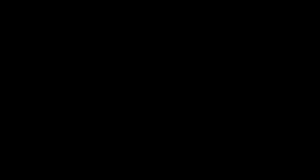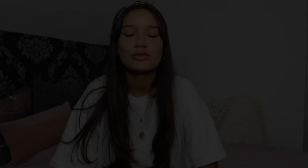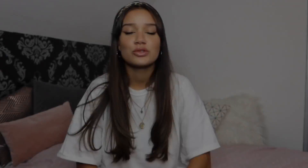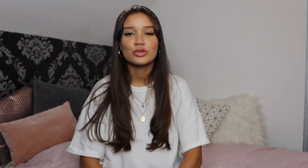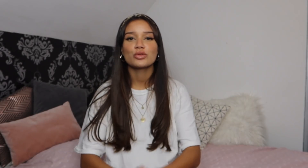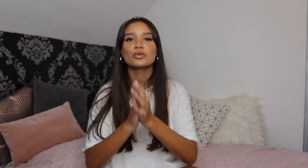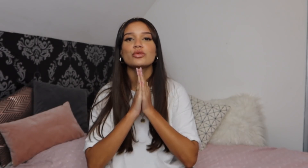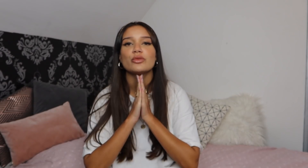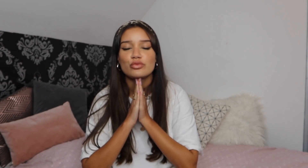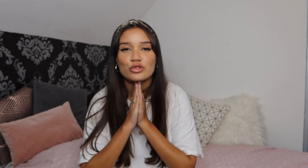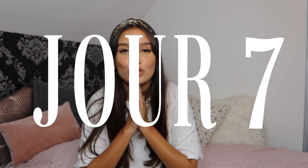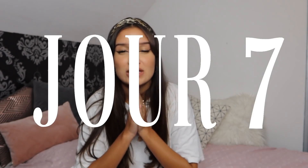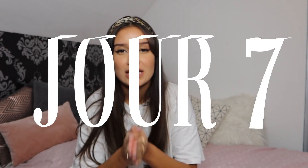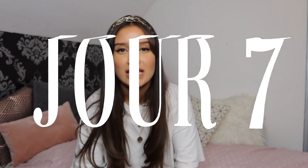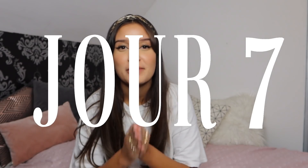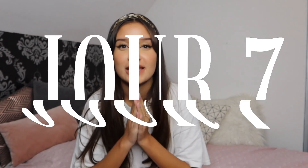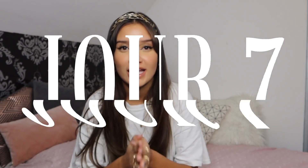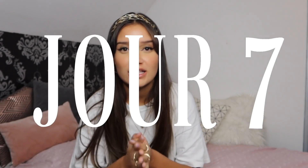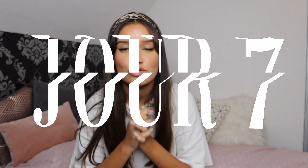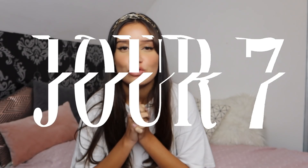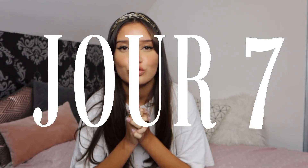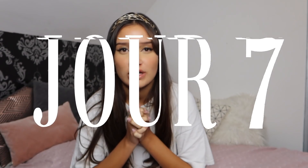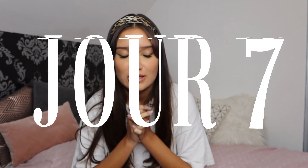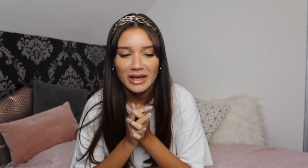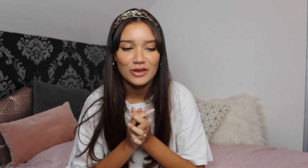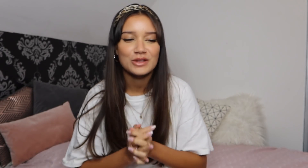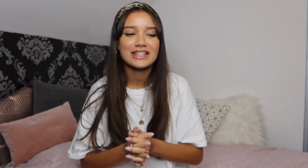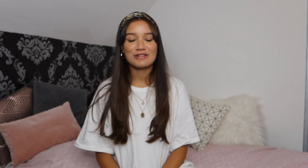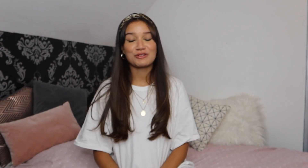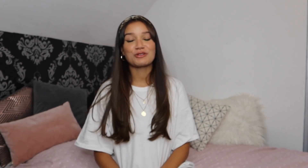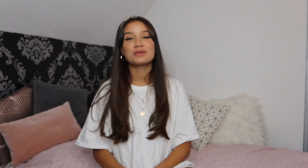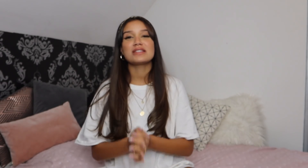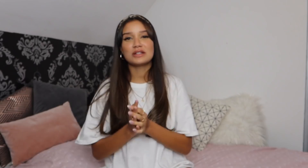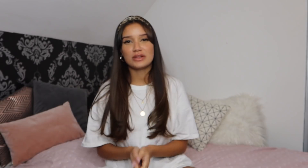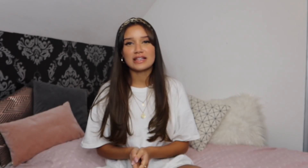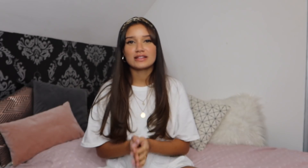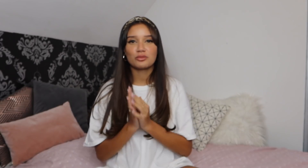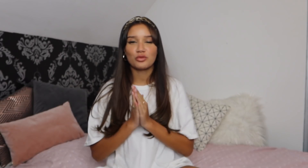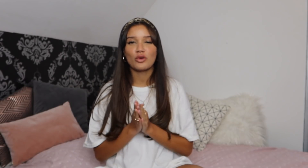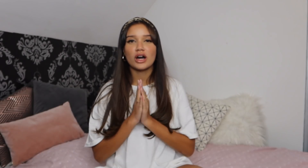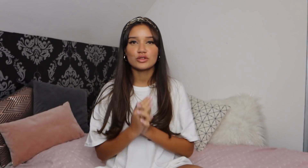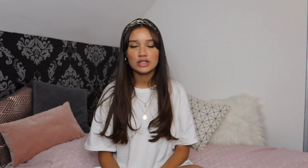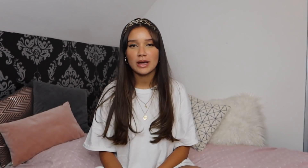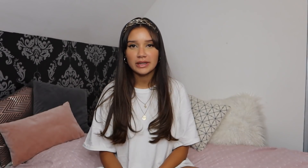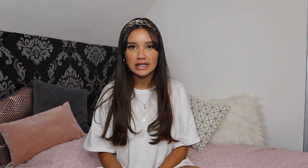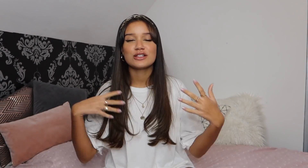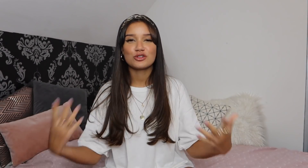On se retrouve pour ce 7e et dernier jour de l'expérience et aujourd'hui c'est le test pour voir ce que j'ai appris, ce que je